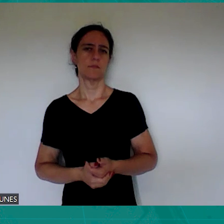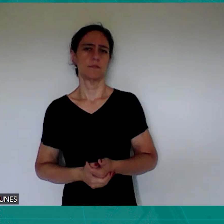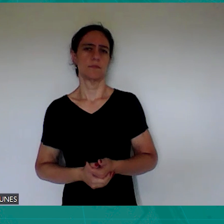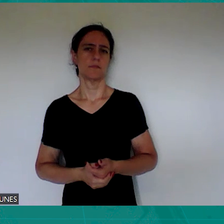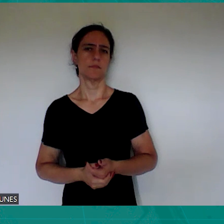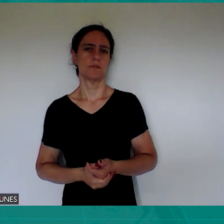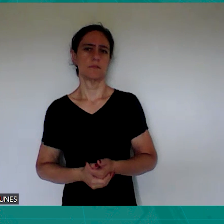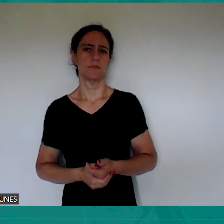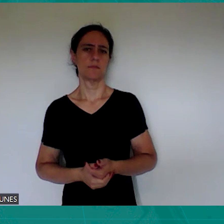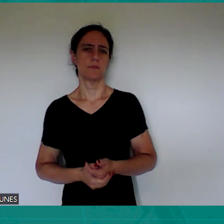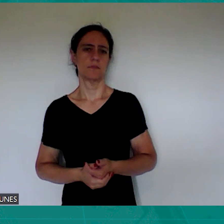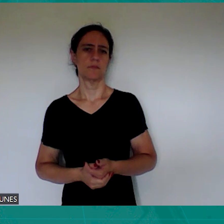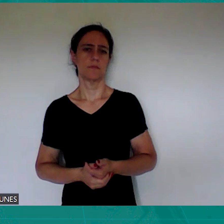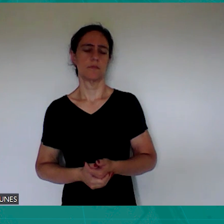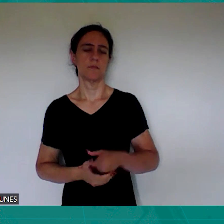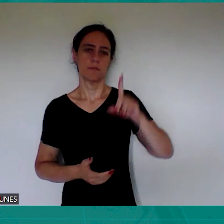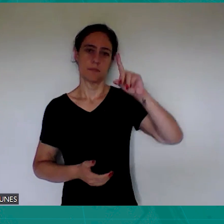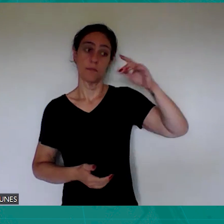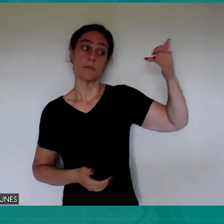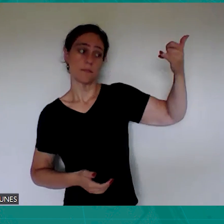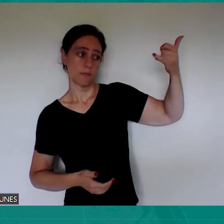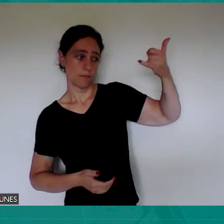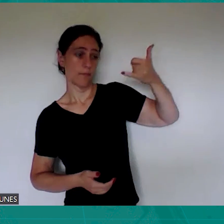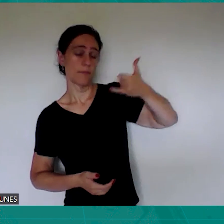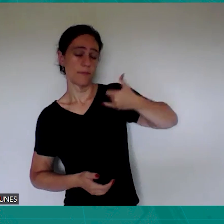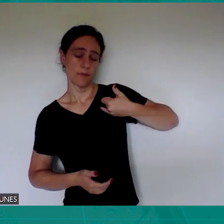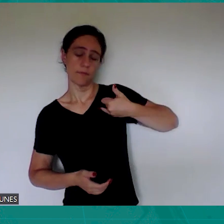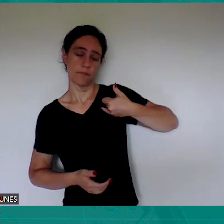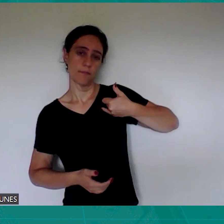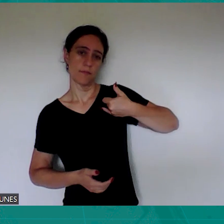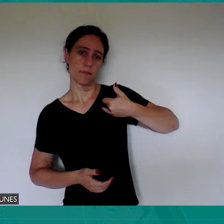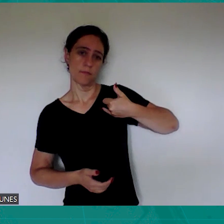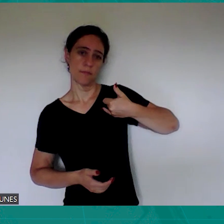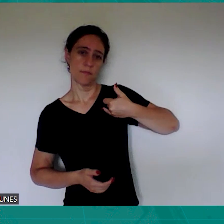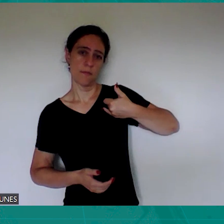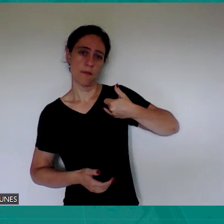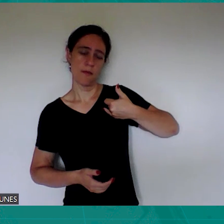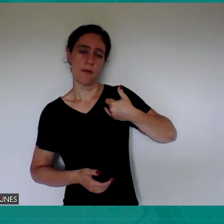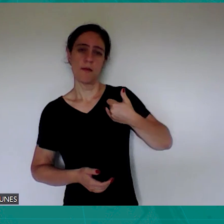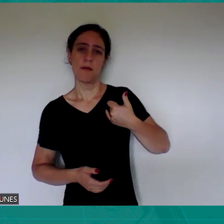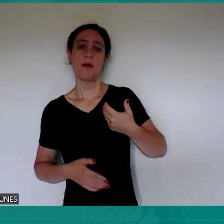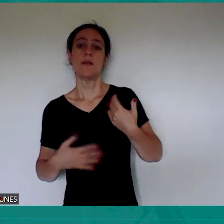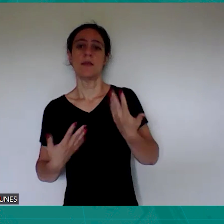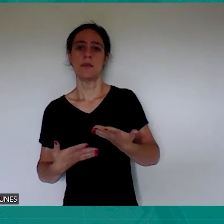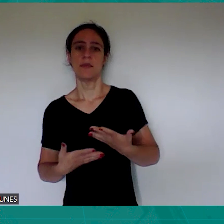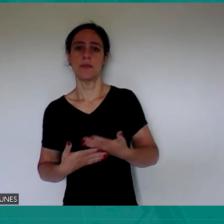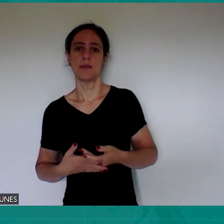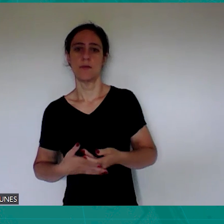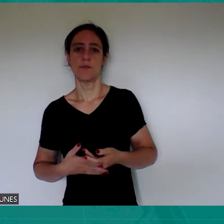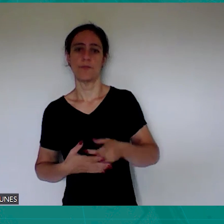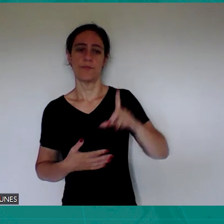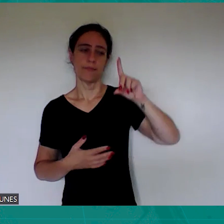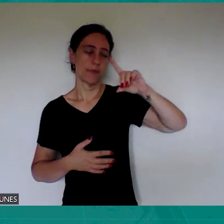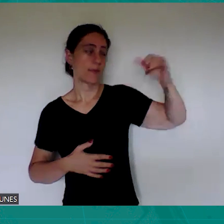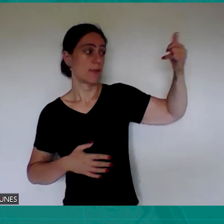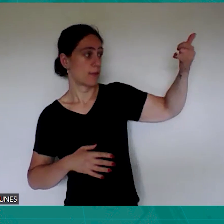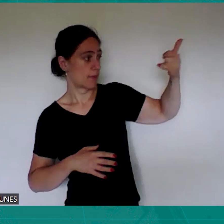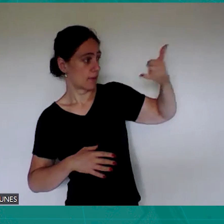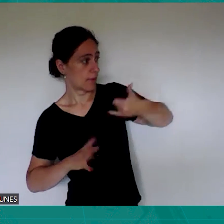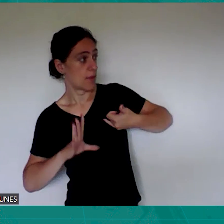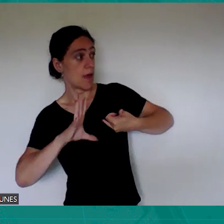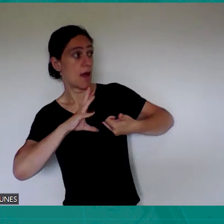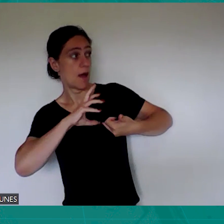É pela palavra. Por isso, se alguém me ama, né, guardarei as minhas palavras. É